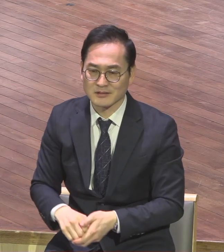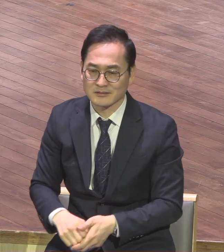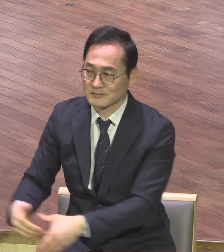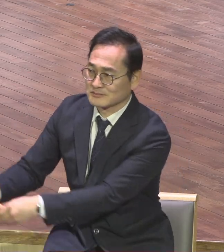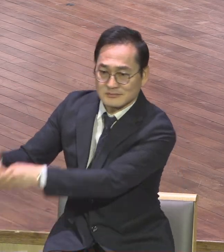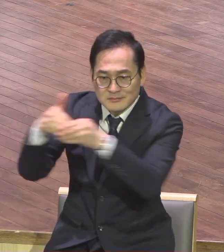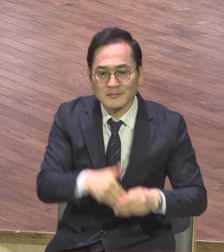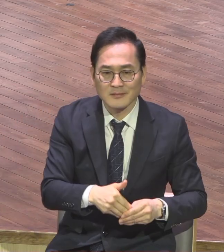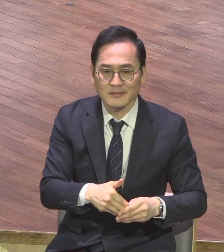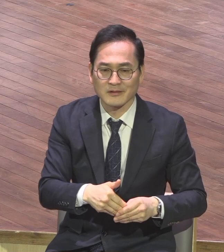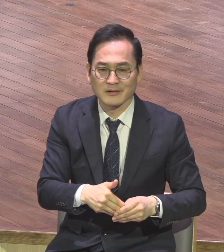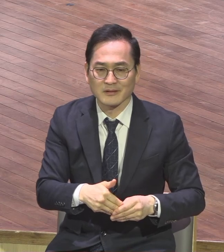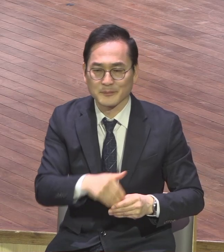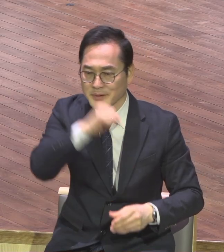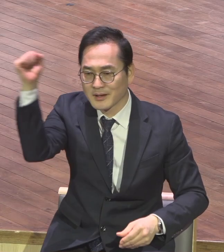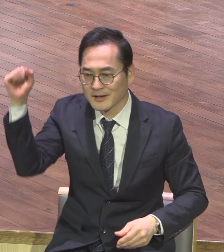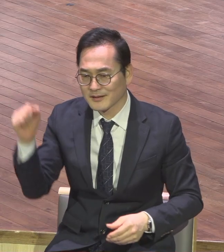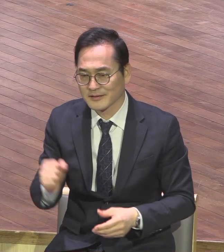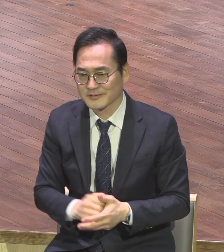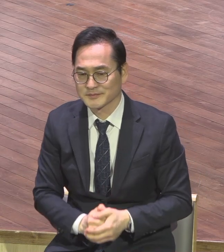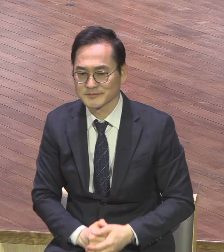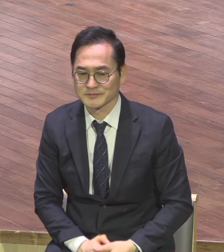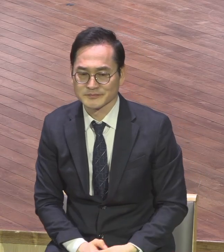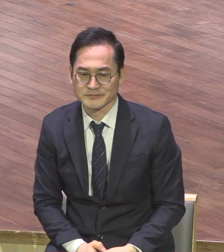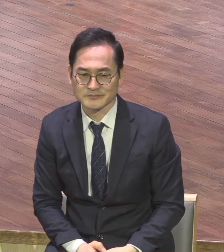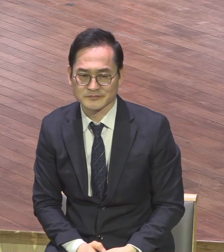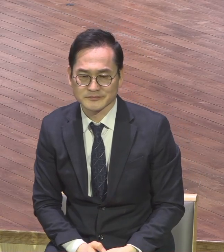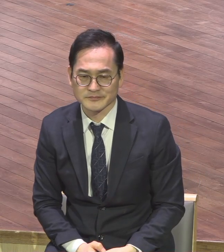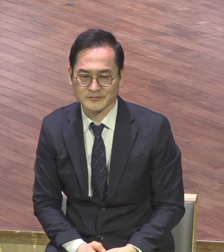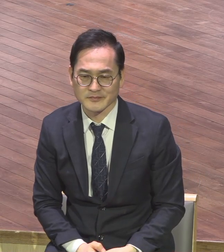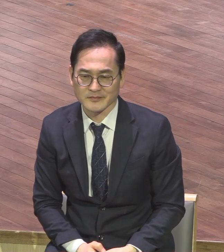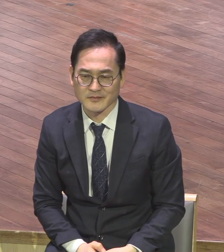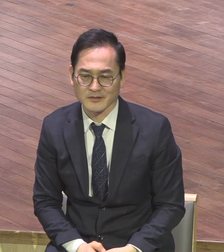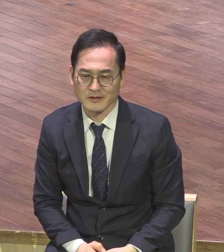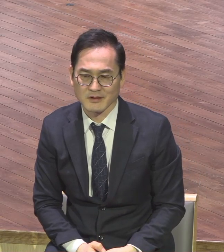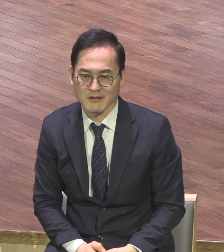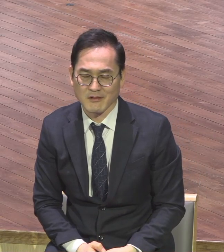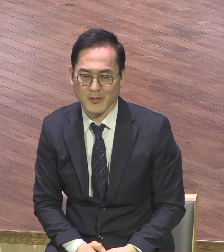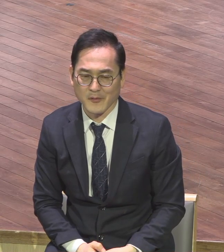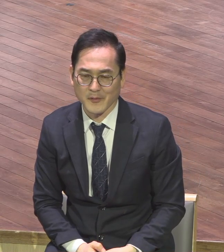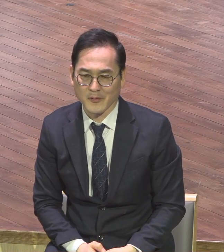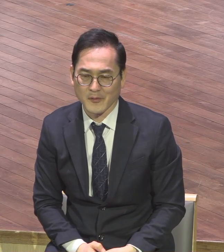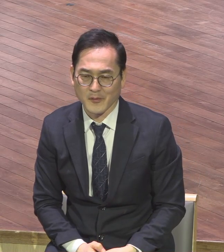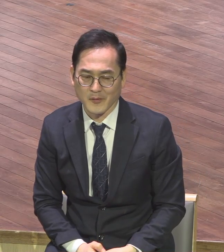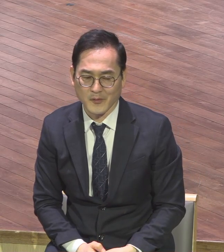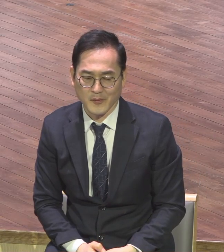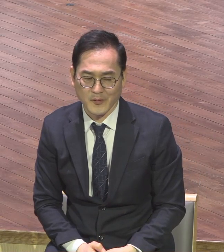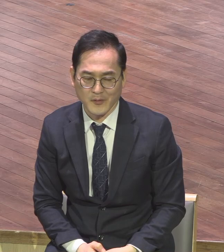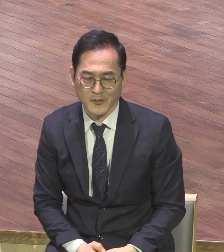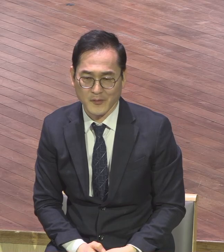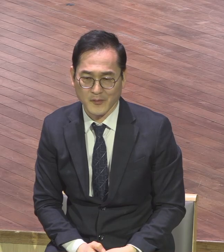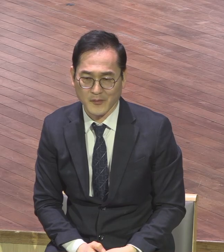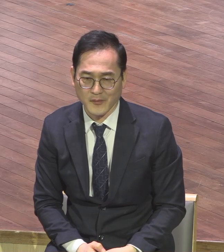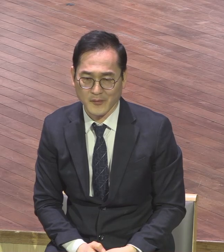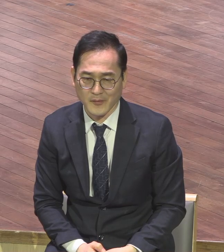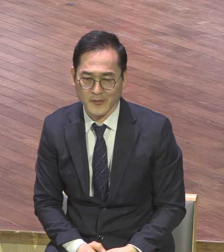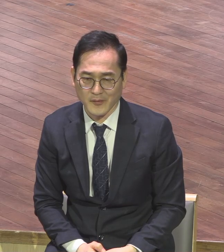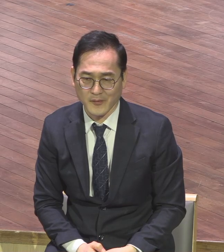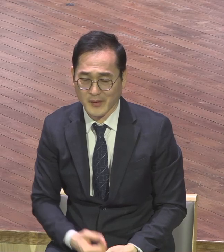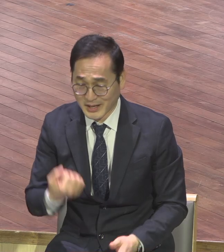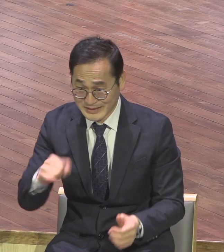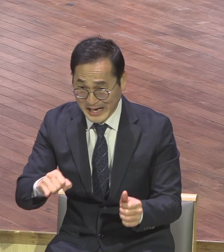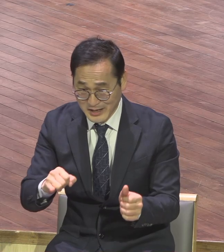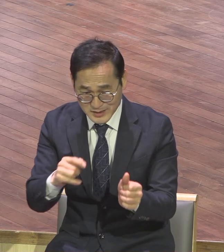거예요. 그 가정을 전도해서. 얼마나 쉬운 것에도 쉽지 않습니다. 딸이 지금 맞아가 피를 흘렸는데 이마가